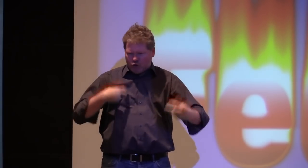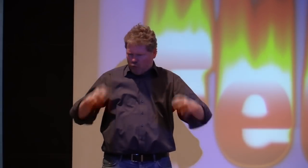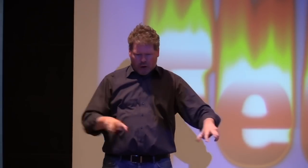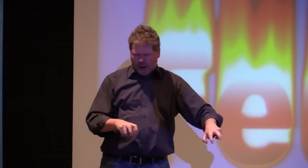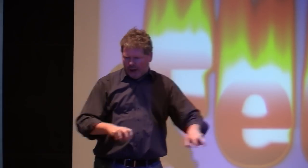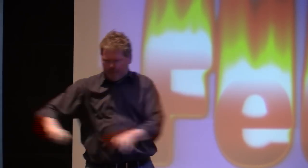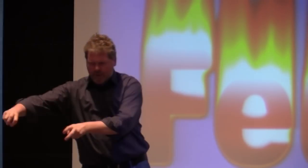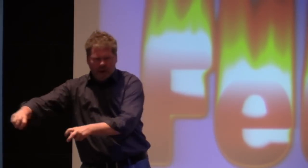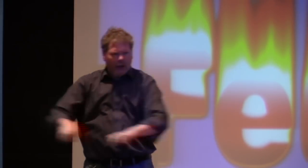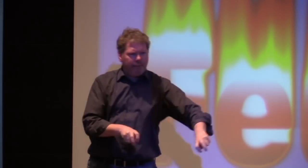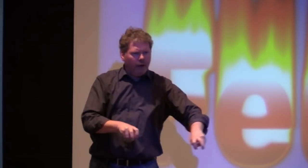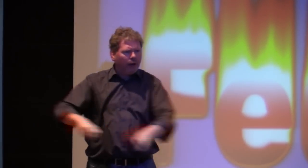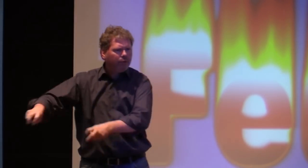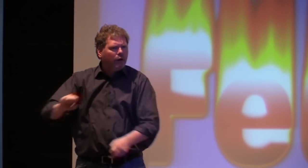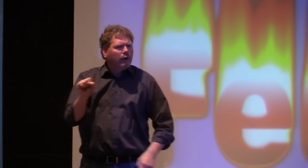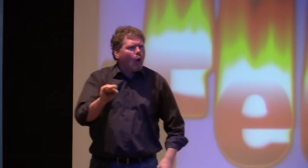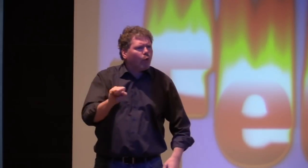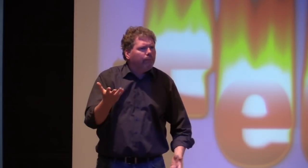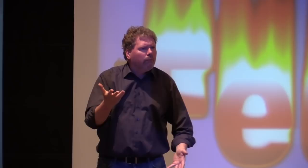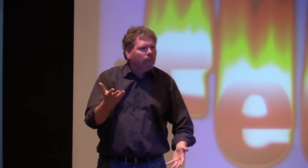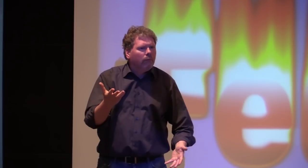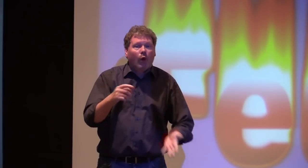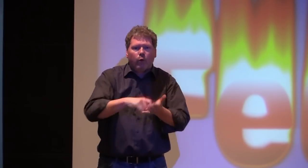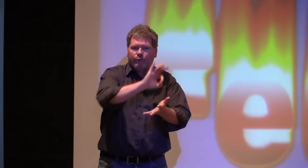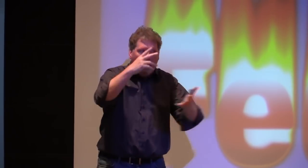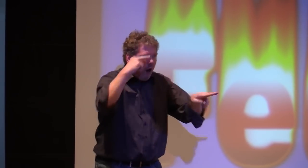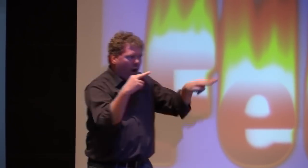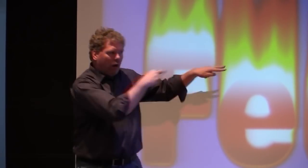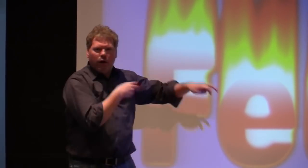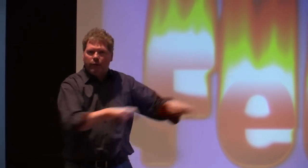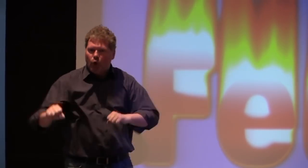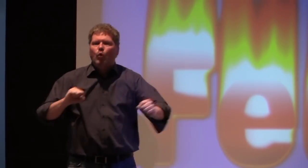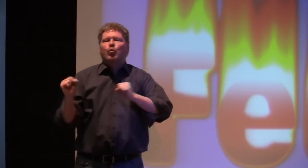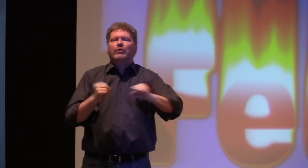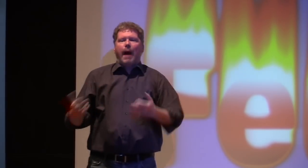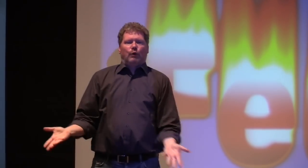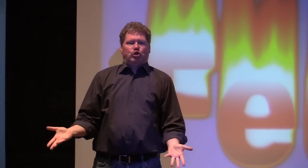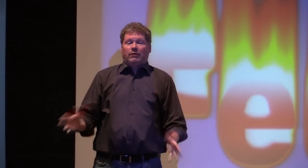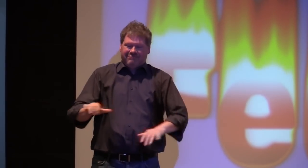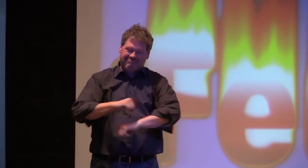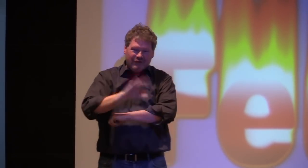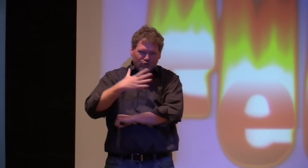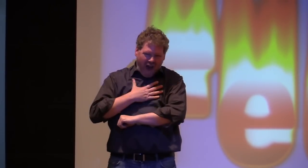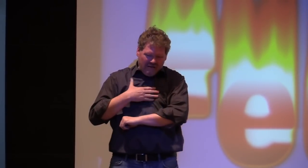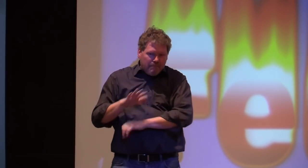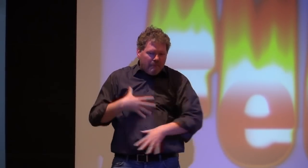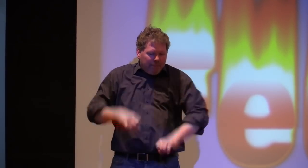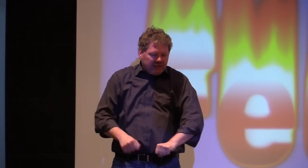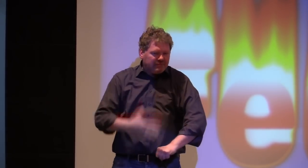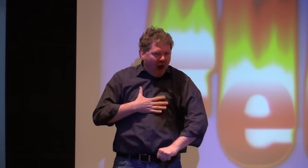ganz wichtig, daran zu denken, dass Sachen auch dynamisch sind und nicht so feststehen. Man muss das Ganze dynamisch denken